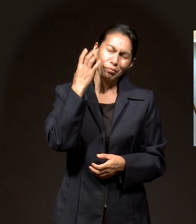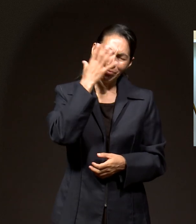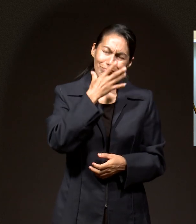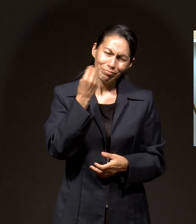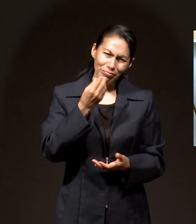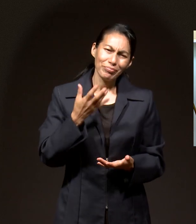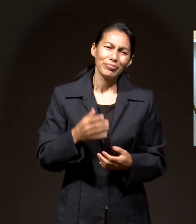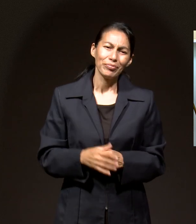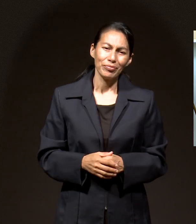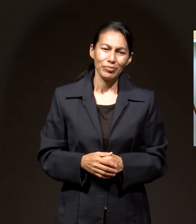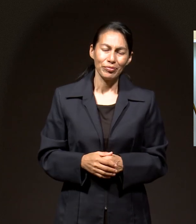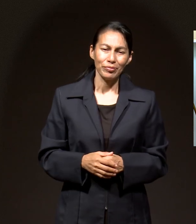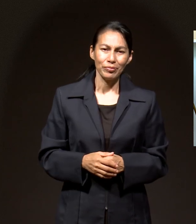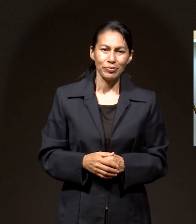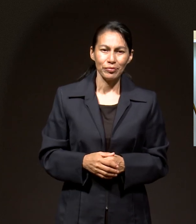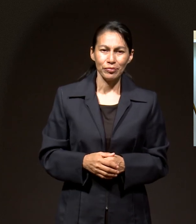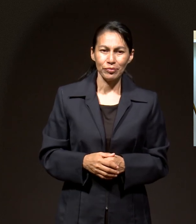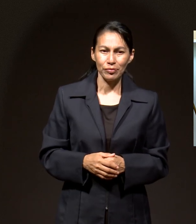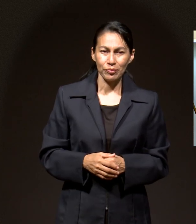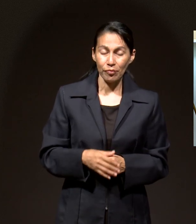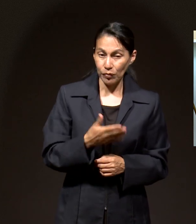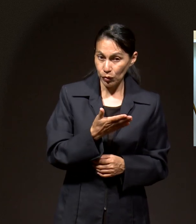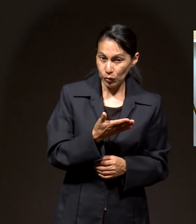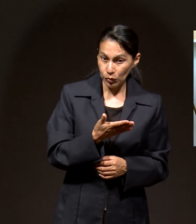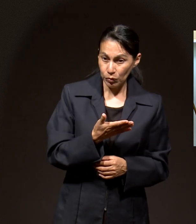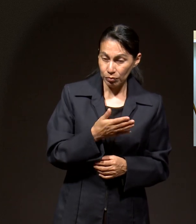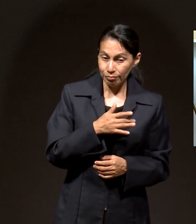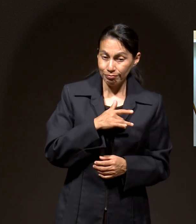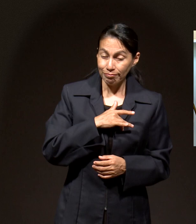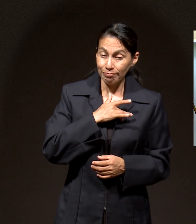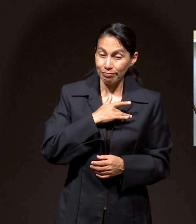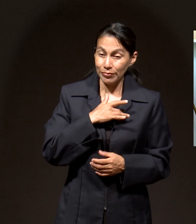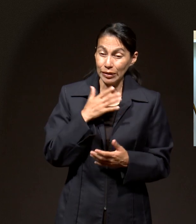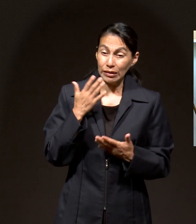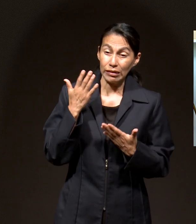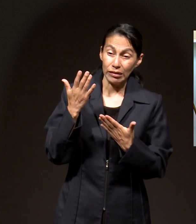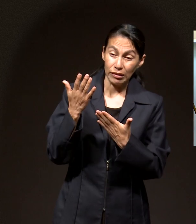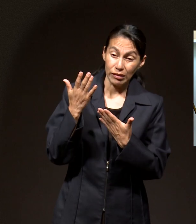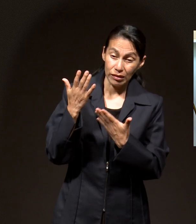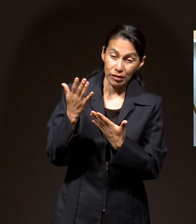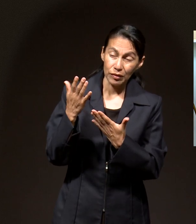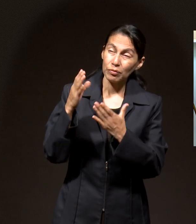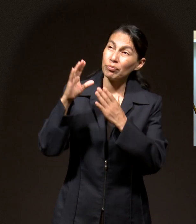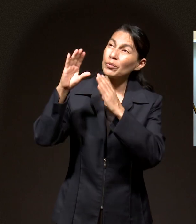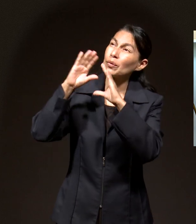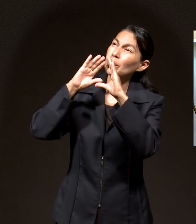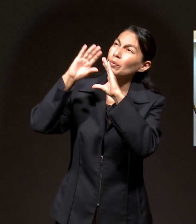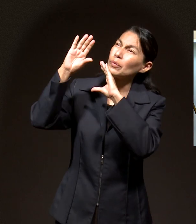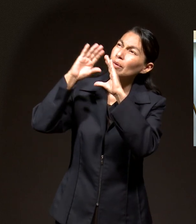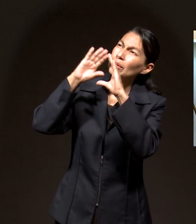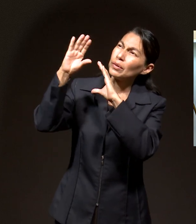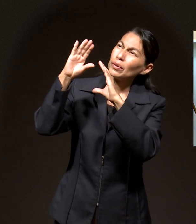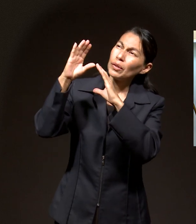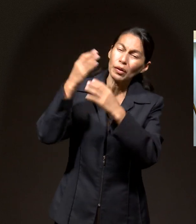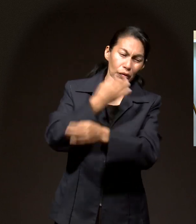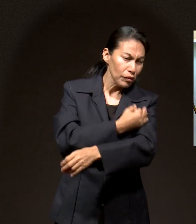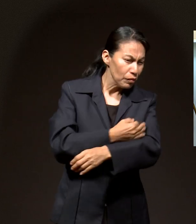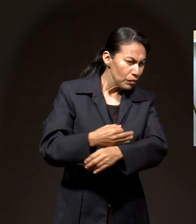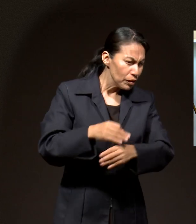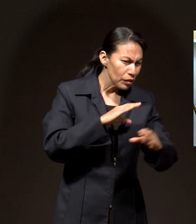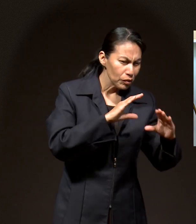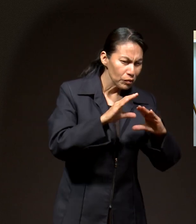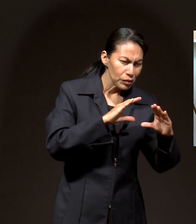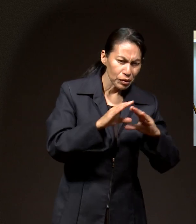que prácticamente es todo lo que puedes desear en esta tierra, es esa comunión con